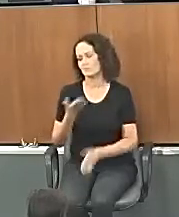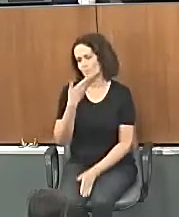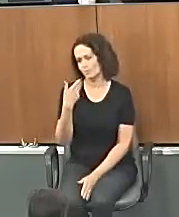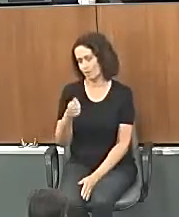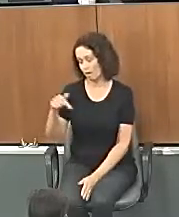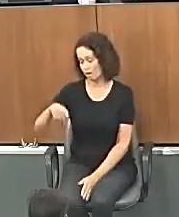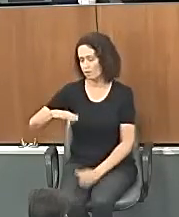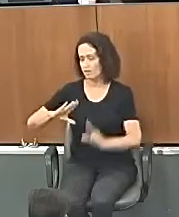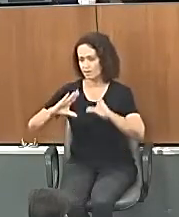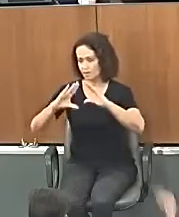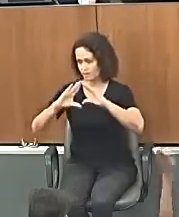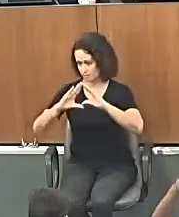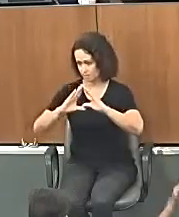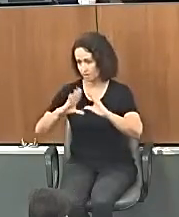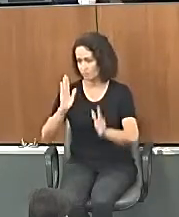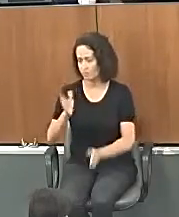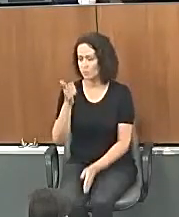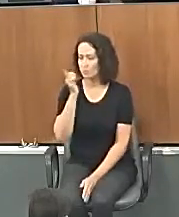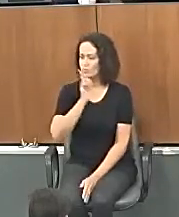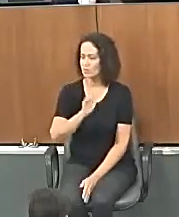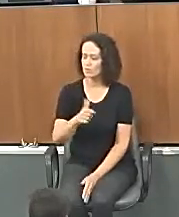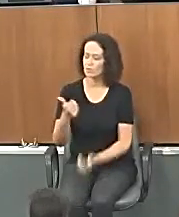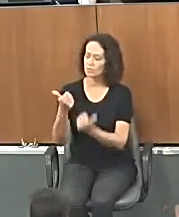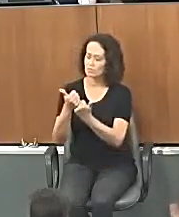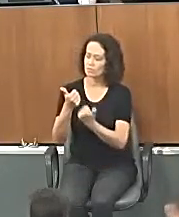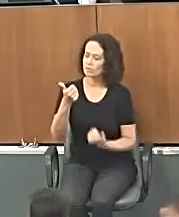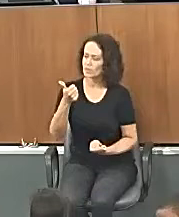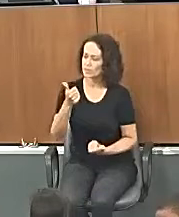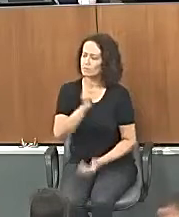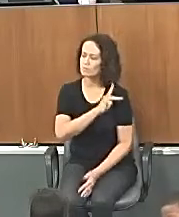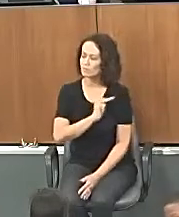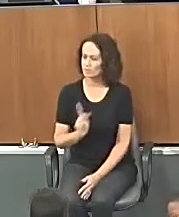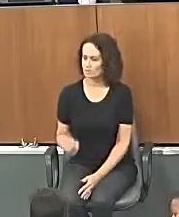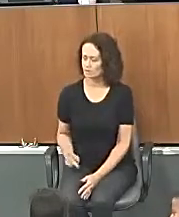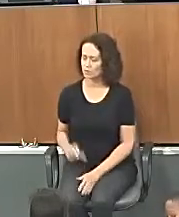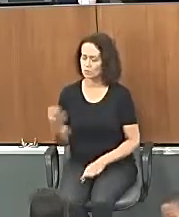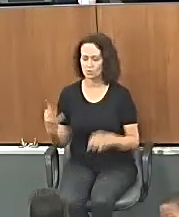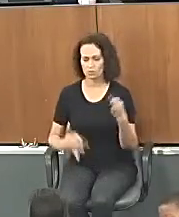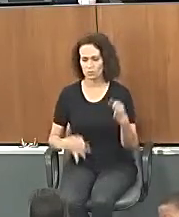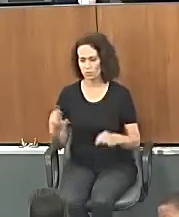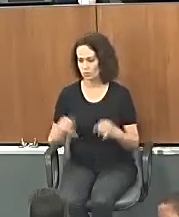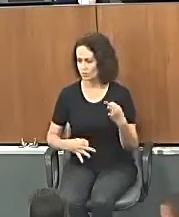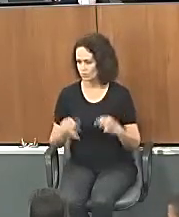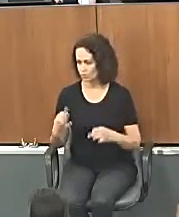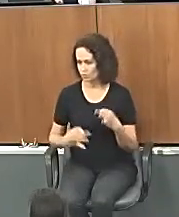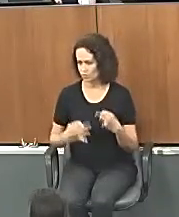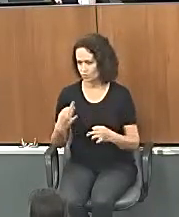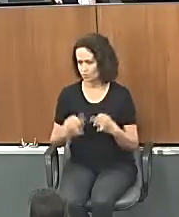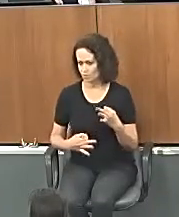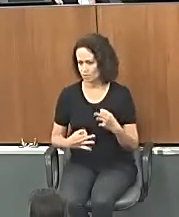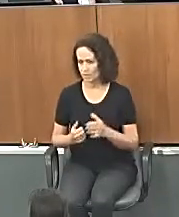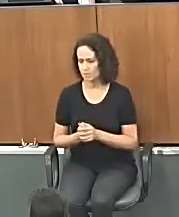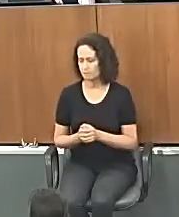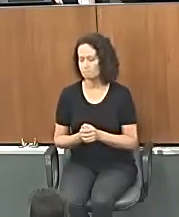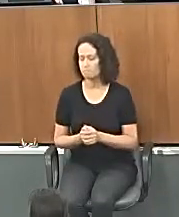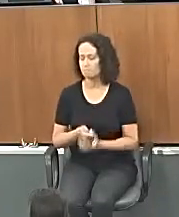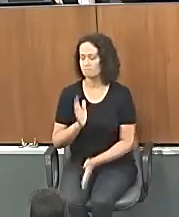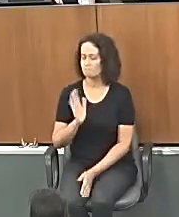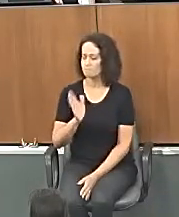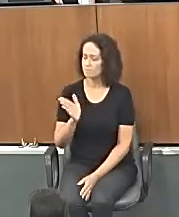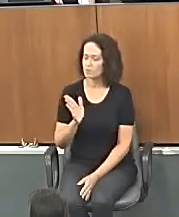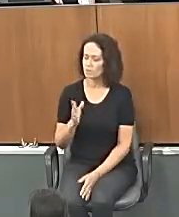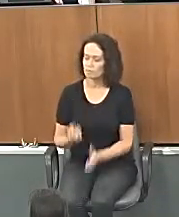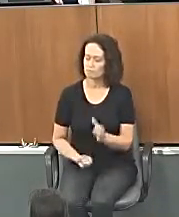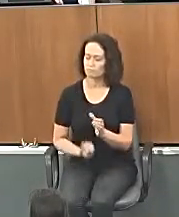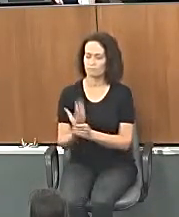nós conseguimos com o vice-presidente tribunal de justiça na na legislatura passada a implantação que na